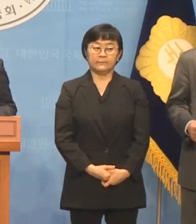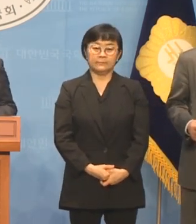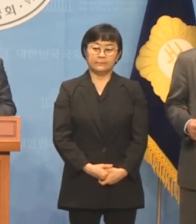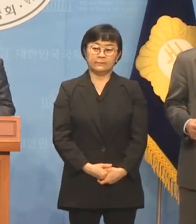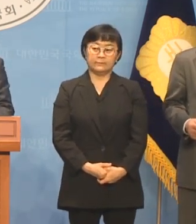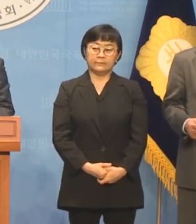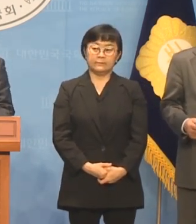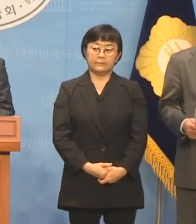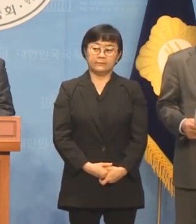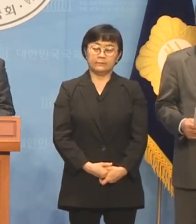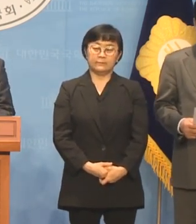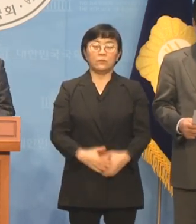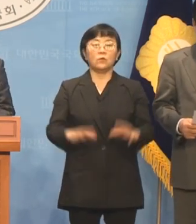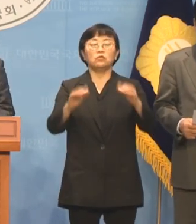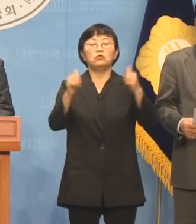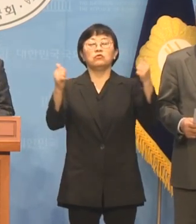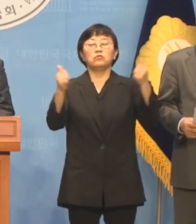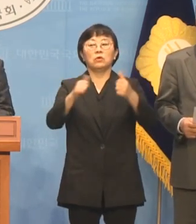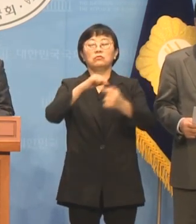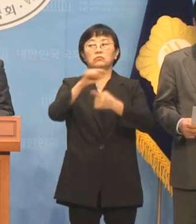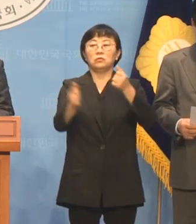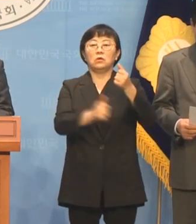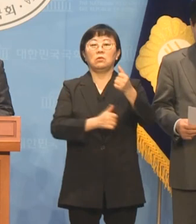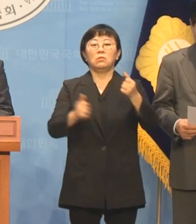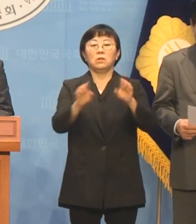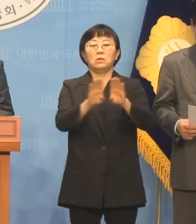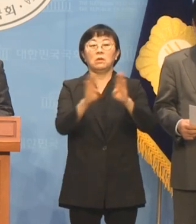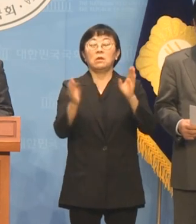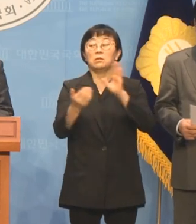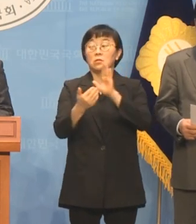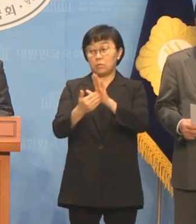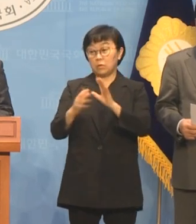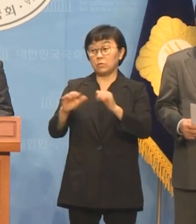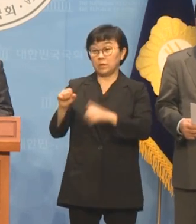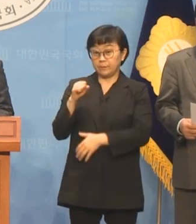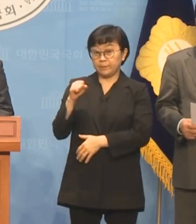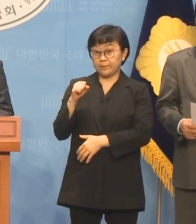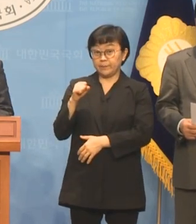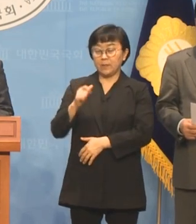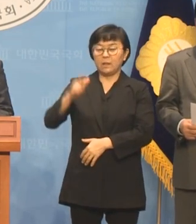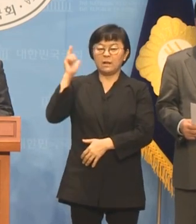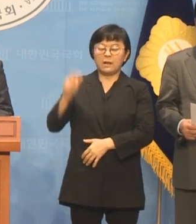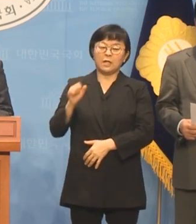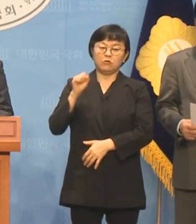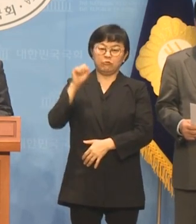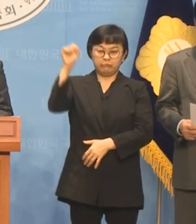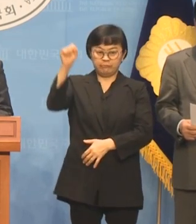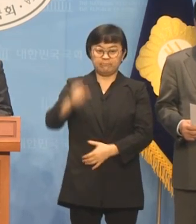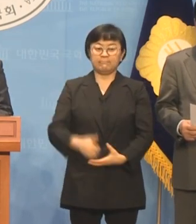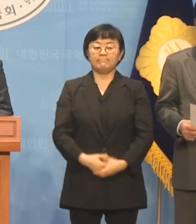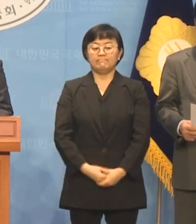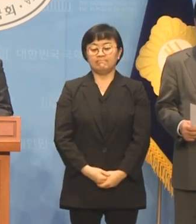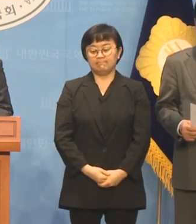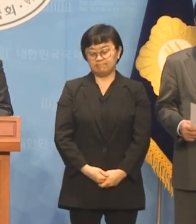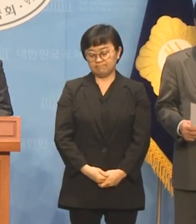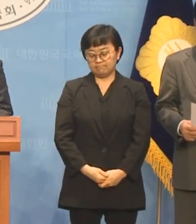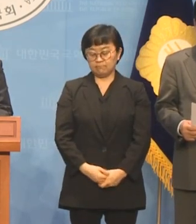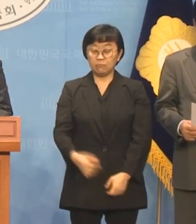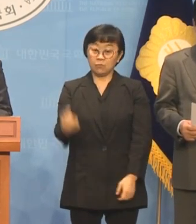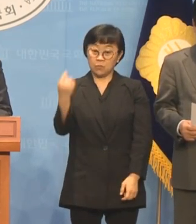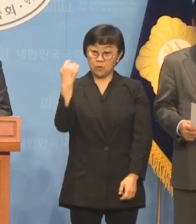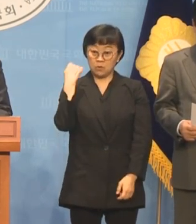네, 국회 운영위원회 개회를 거부한 국민의힘을 강력히 규탄합니다.